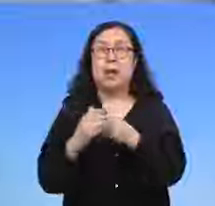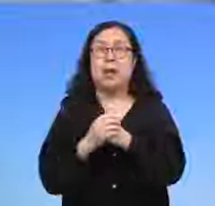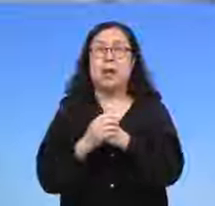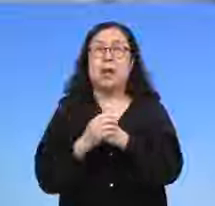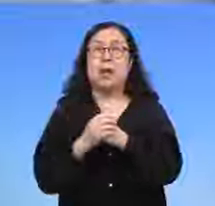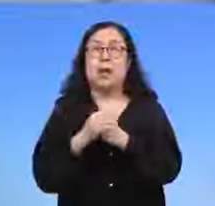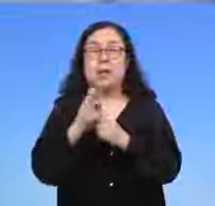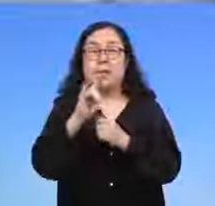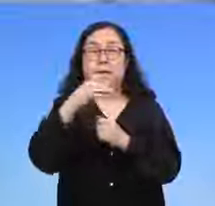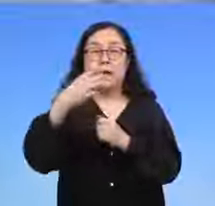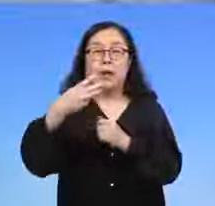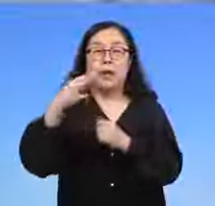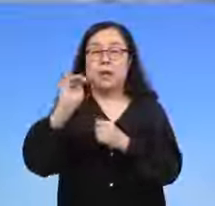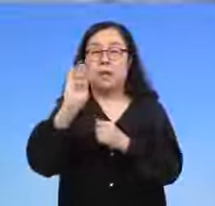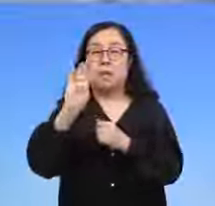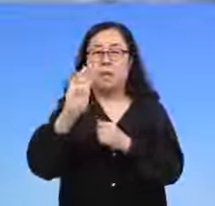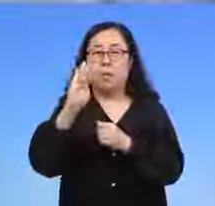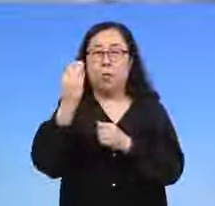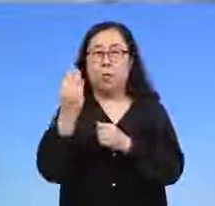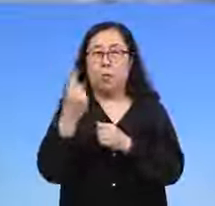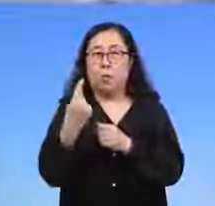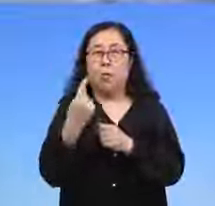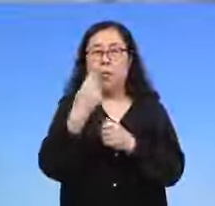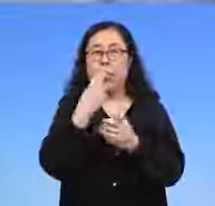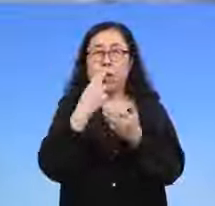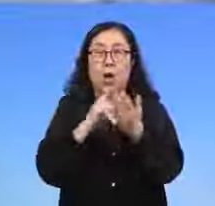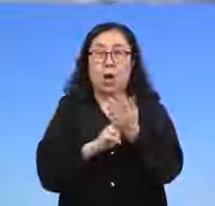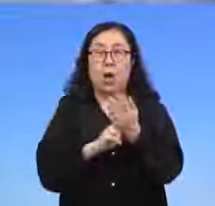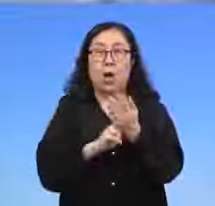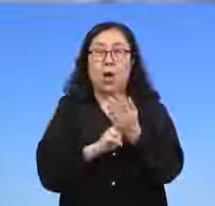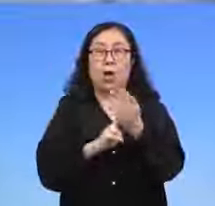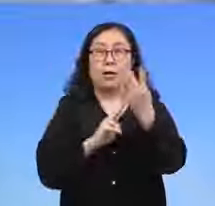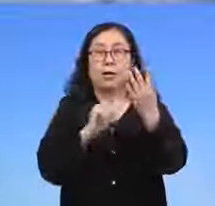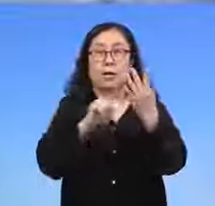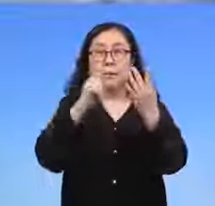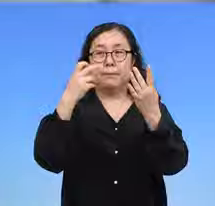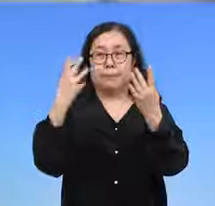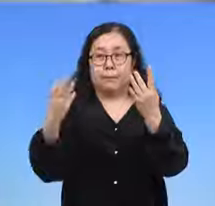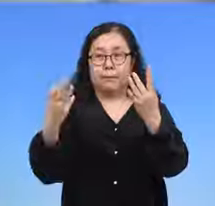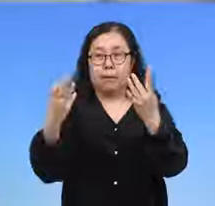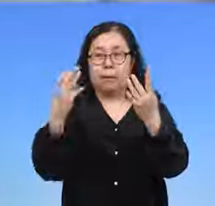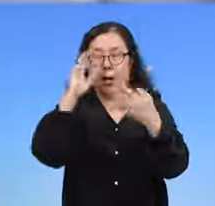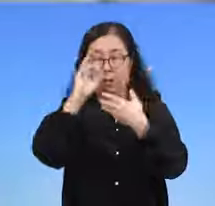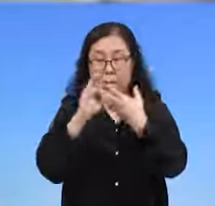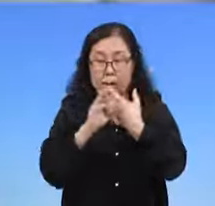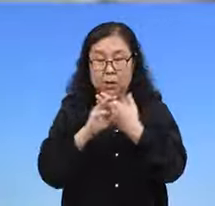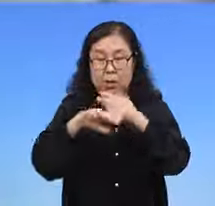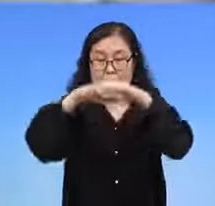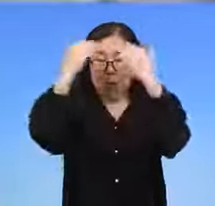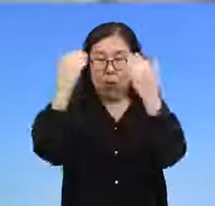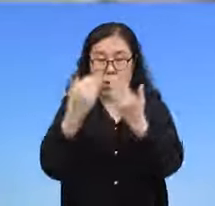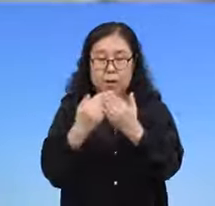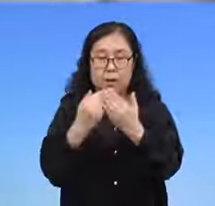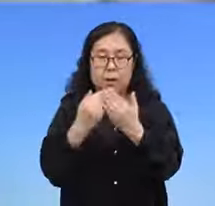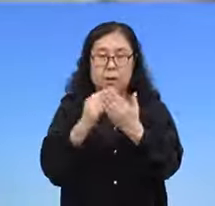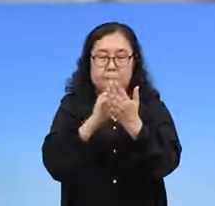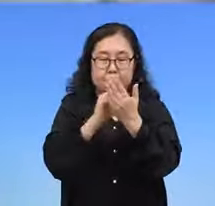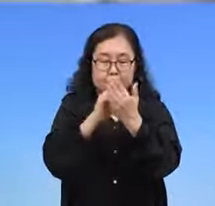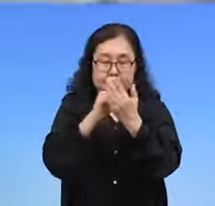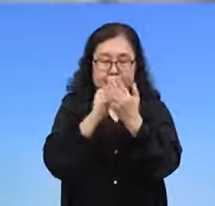11절 12절은 그렇게 하고 끝내면 안 되는 구절이에요. 그 다음 13절이 있습니다. 진짜 중요한 건 일체의